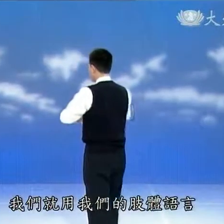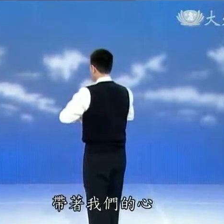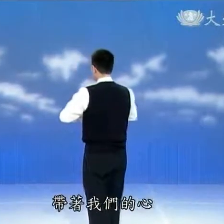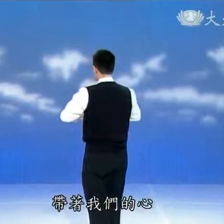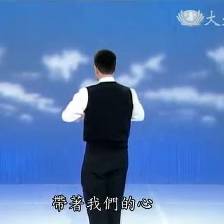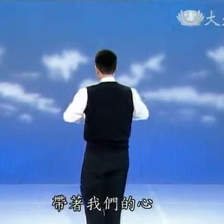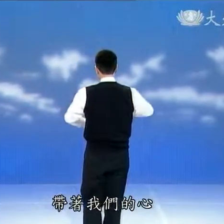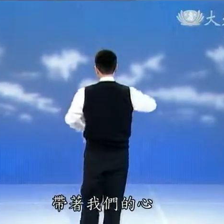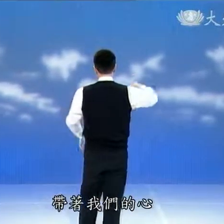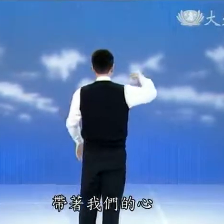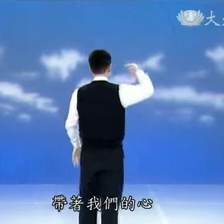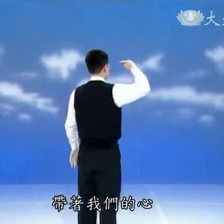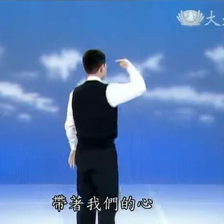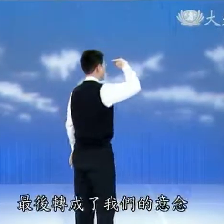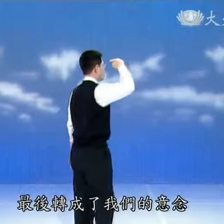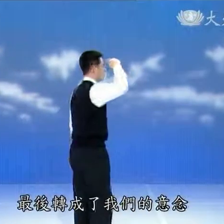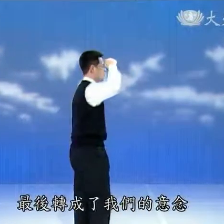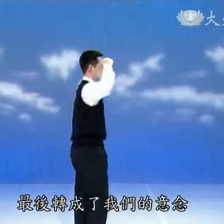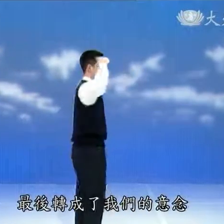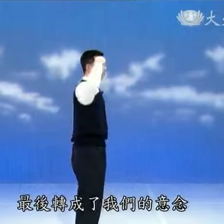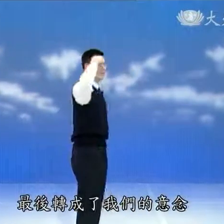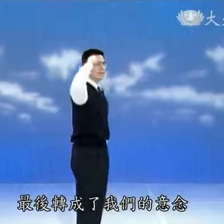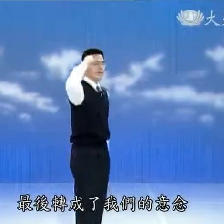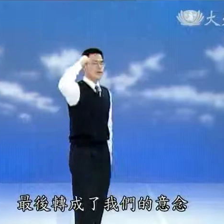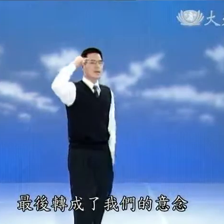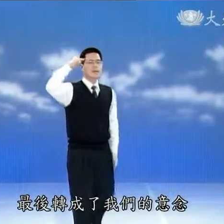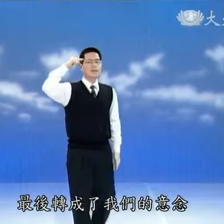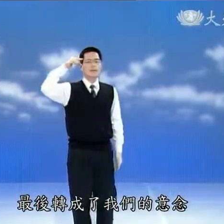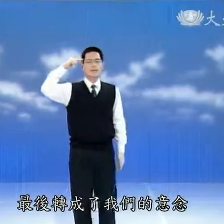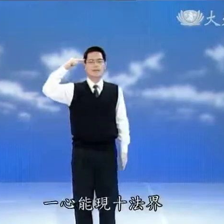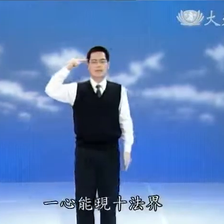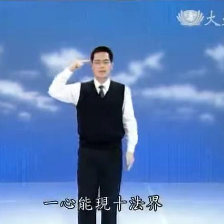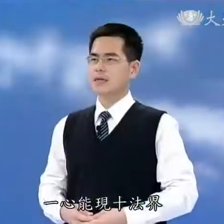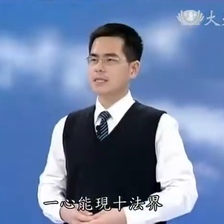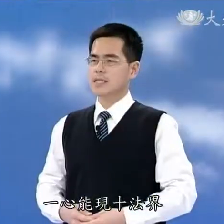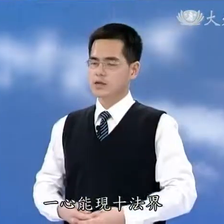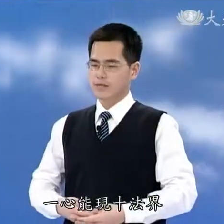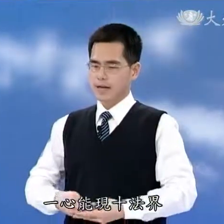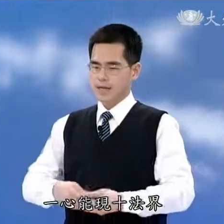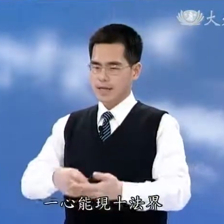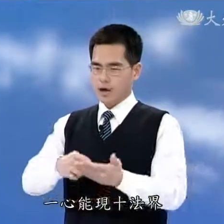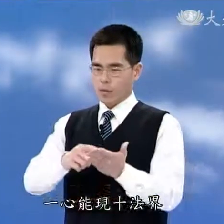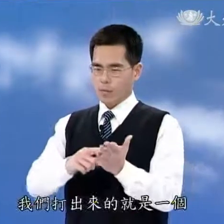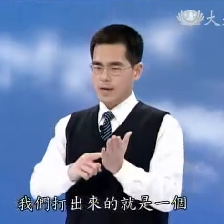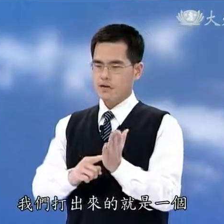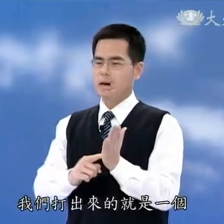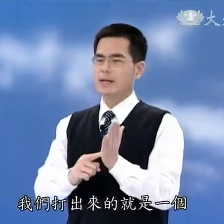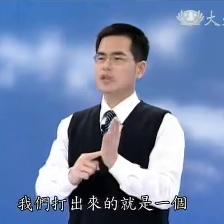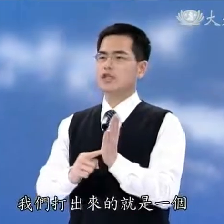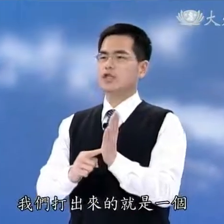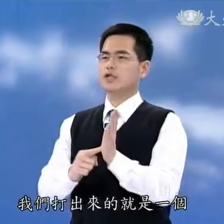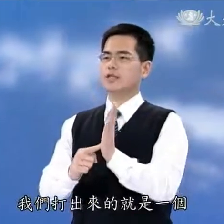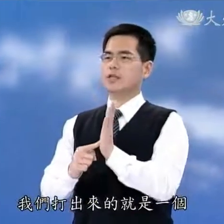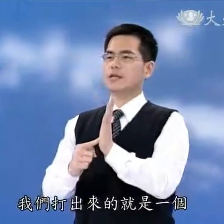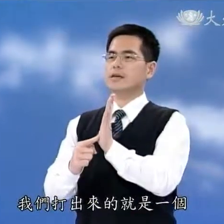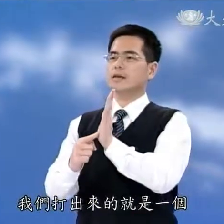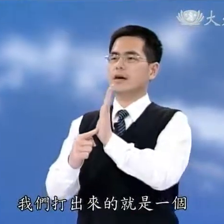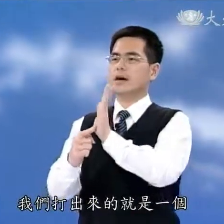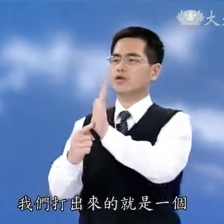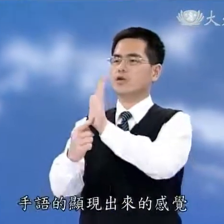带着我们的心，最后转成了我们的意念，一心能现十法界，我们打出来的就是一个手